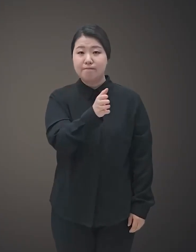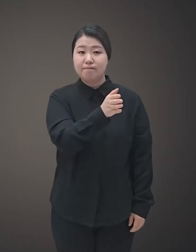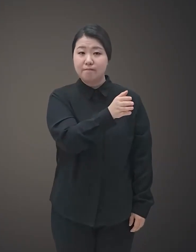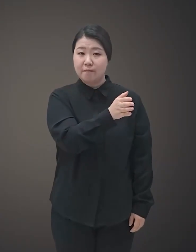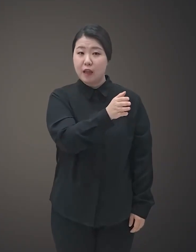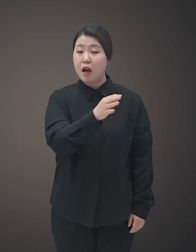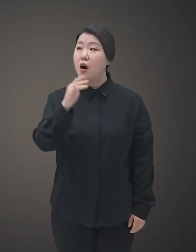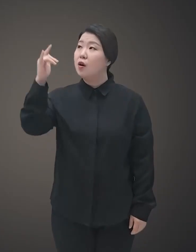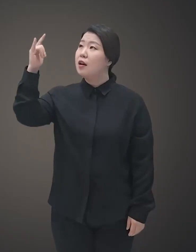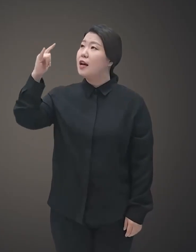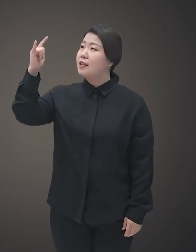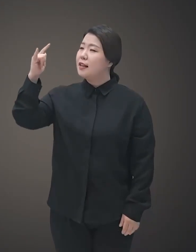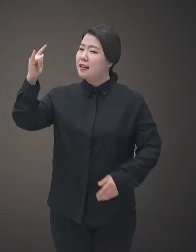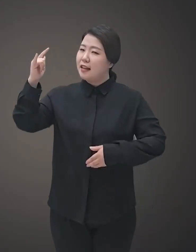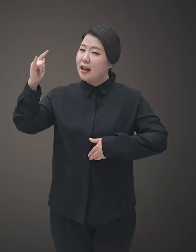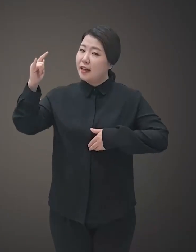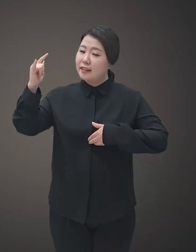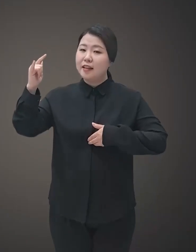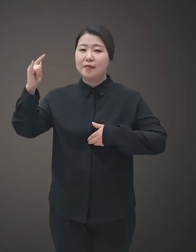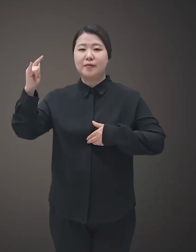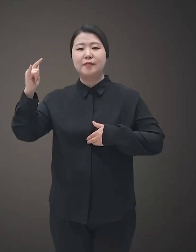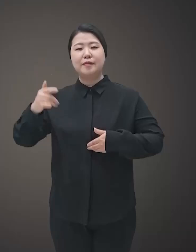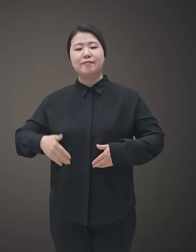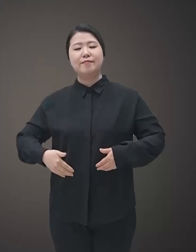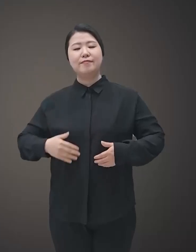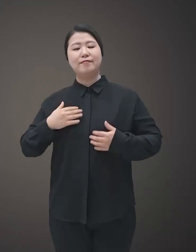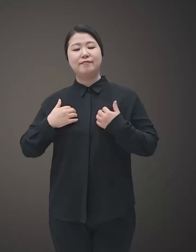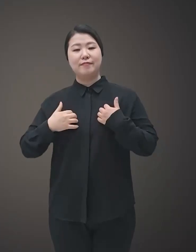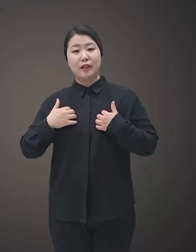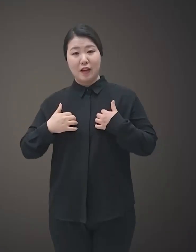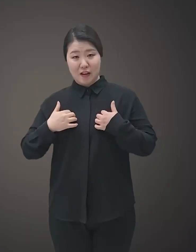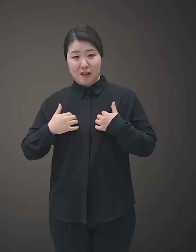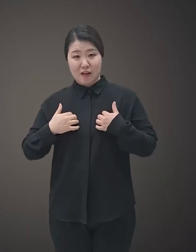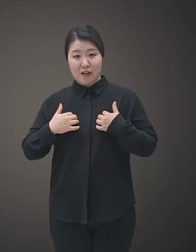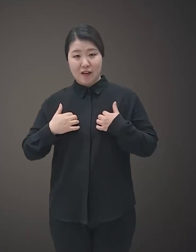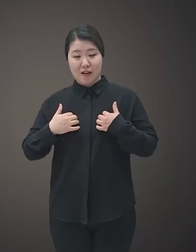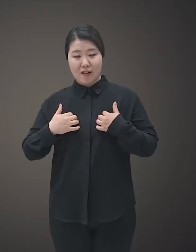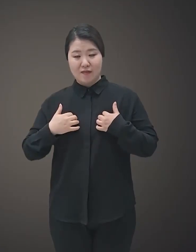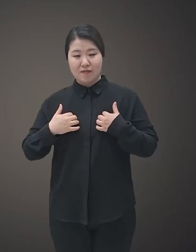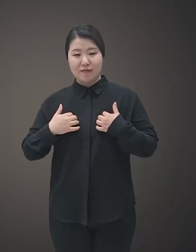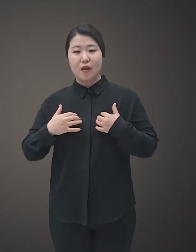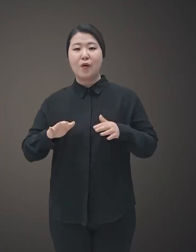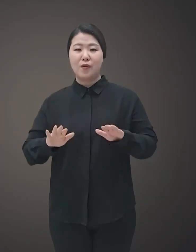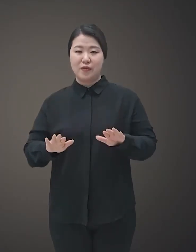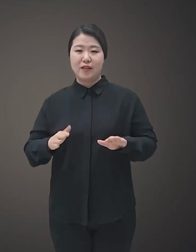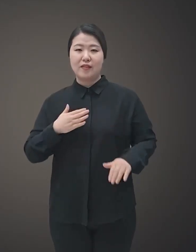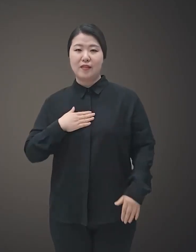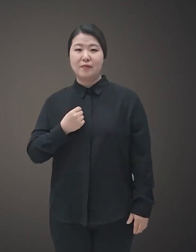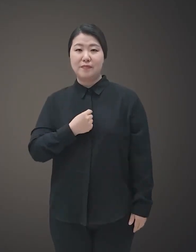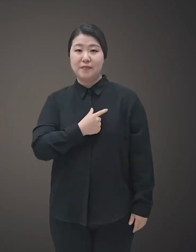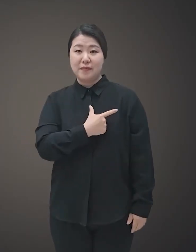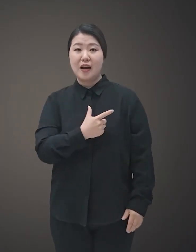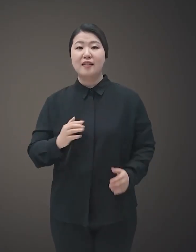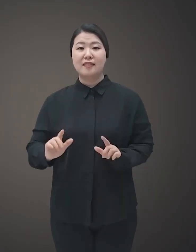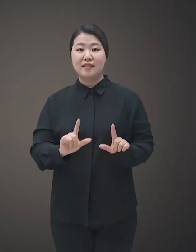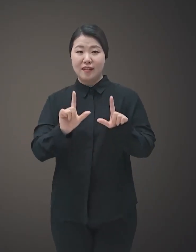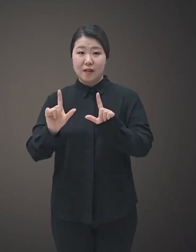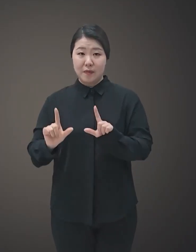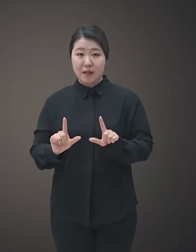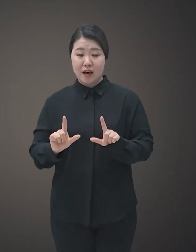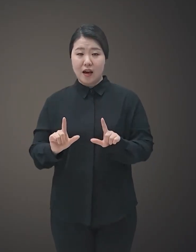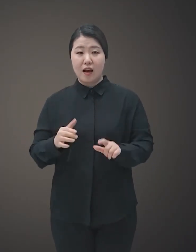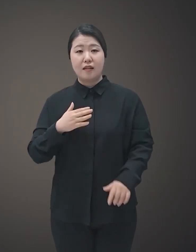것보다 오늘의 햇살이 주는 따뜻함을 만끽하는 것. 요즘 저를 살리는 일들입니다. 제가